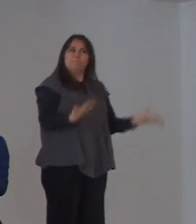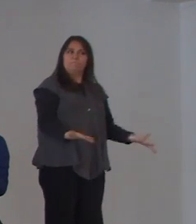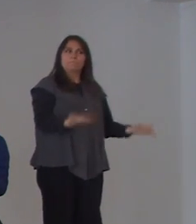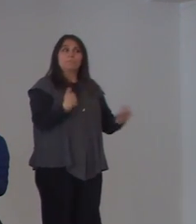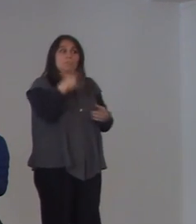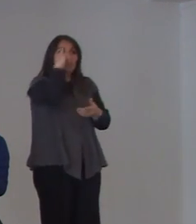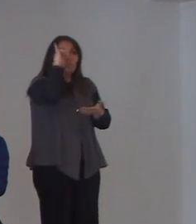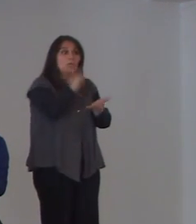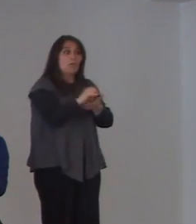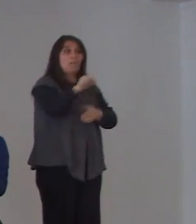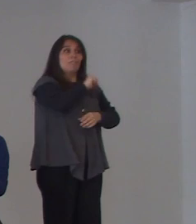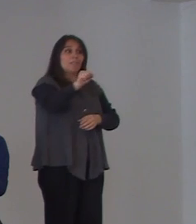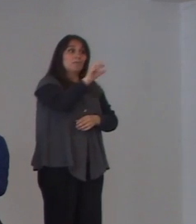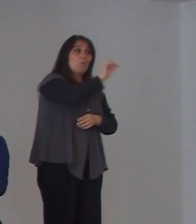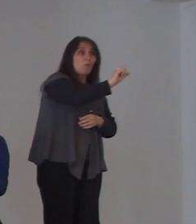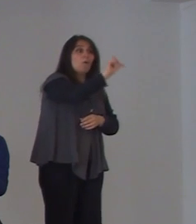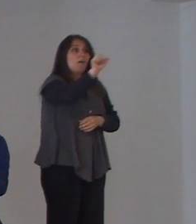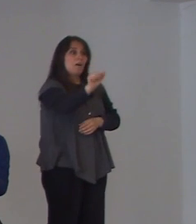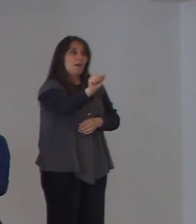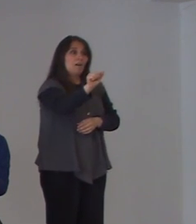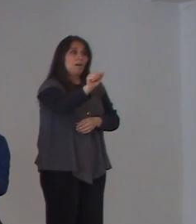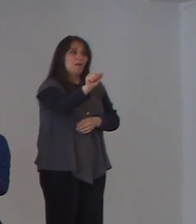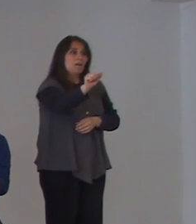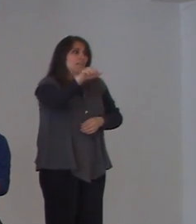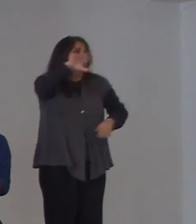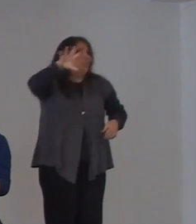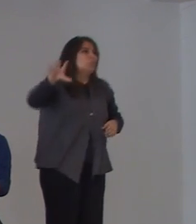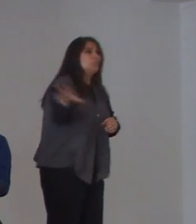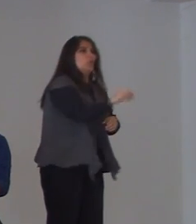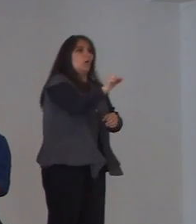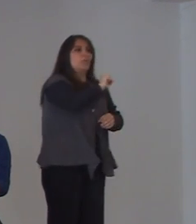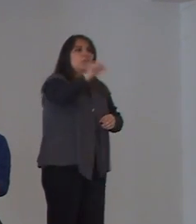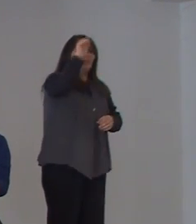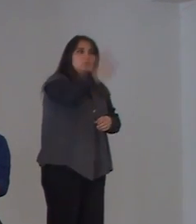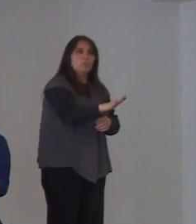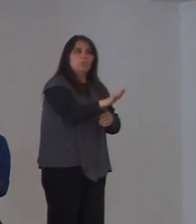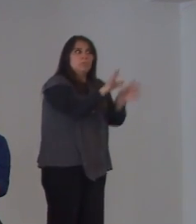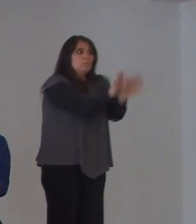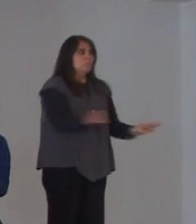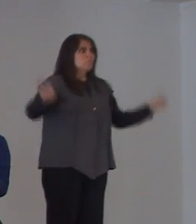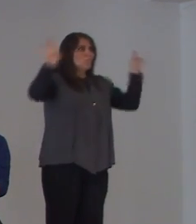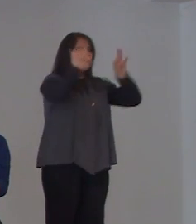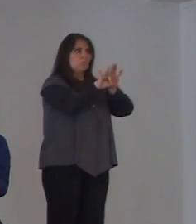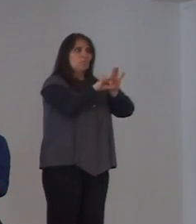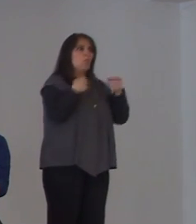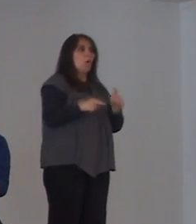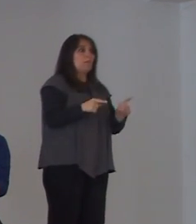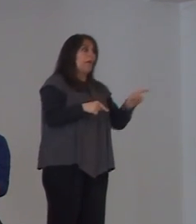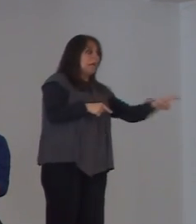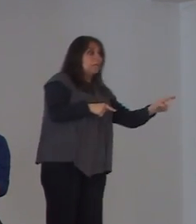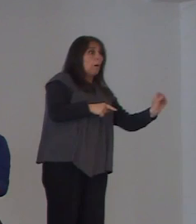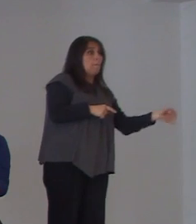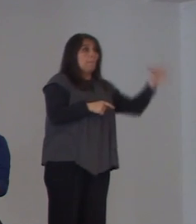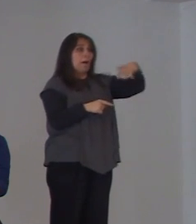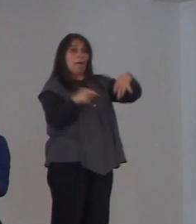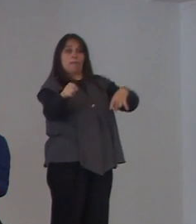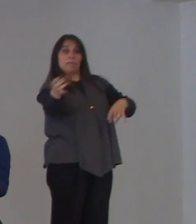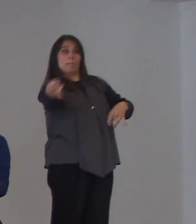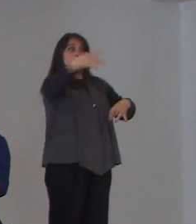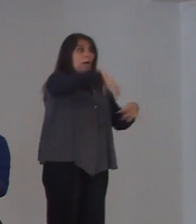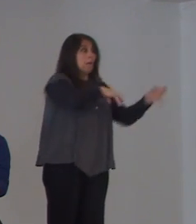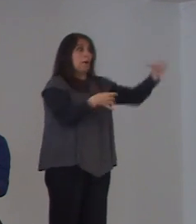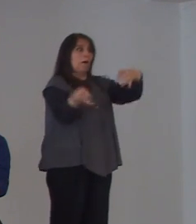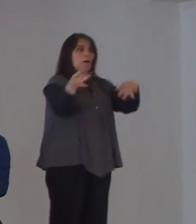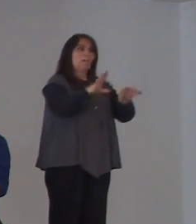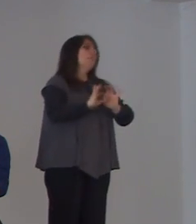las niñas son todos absolutamente supremos, y aquí no entra en ninguna discusión de si prevalece uno más